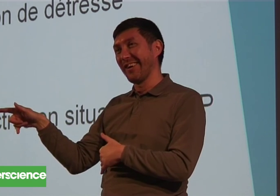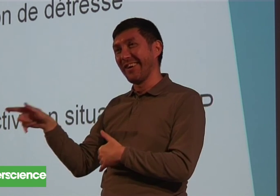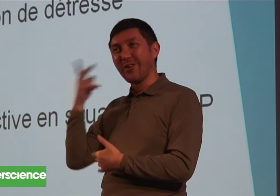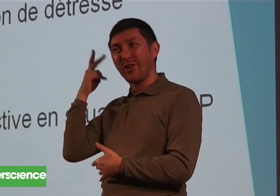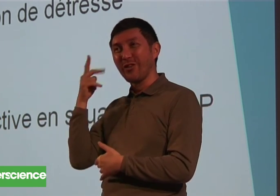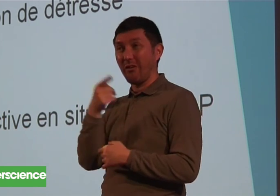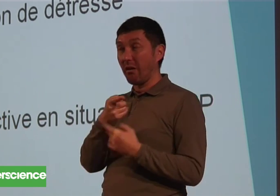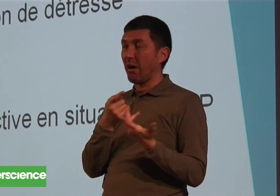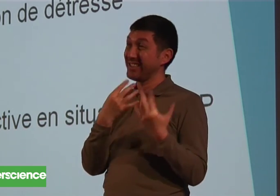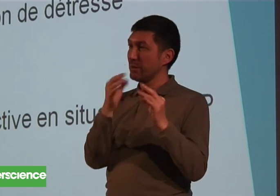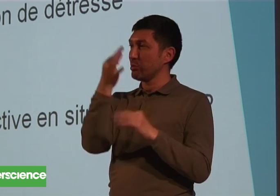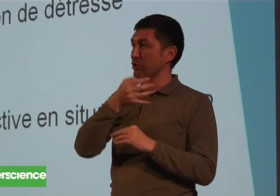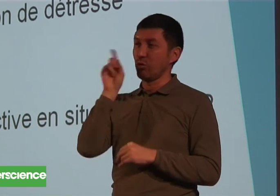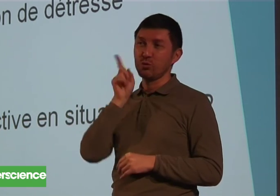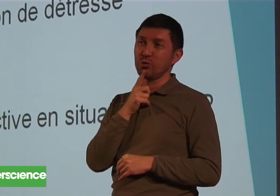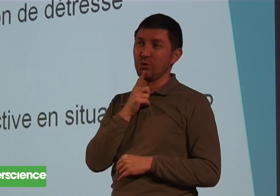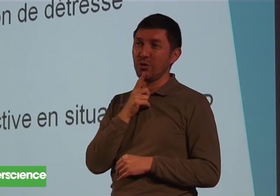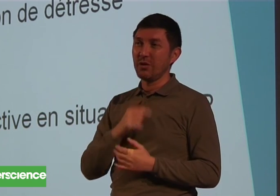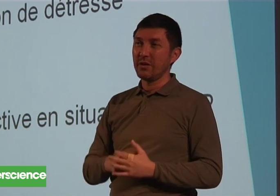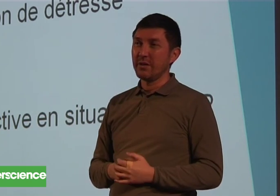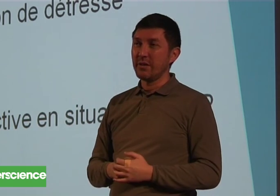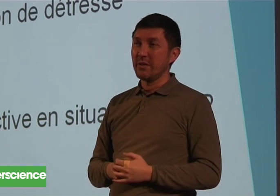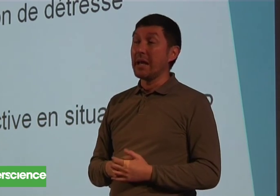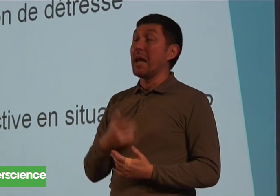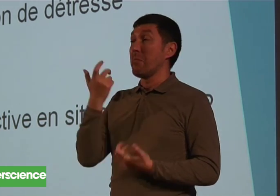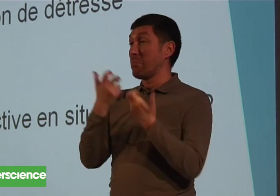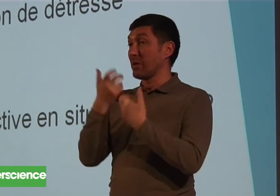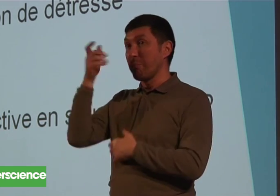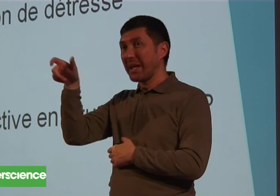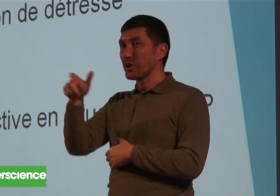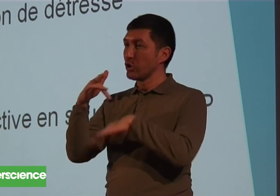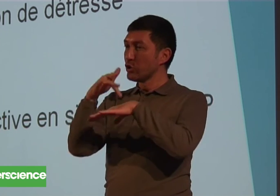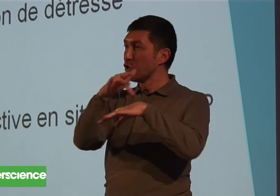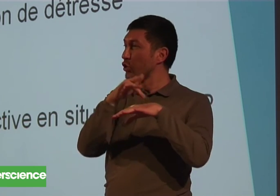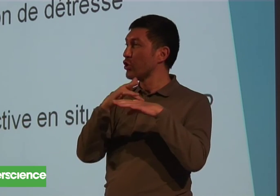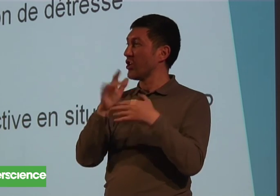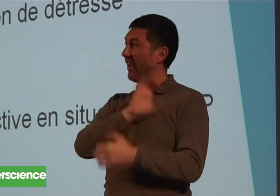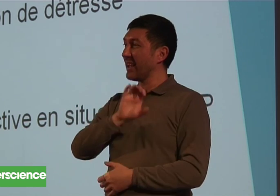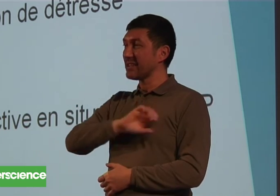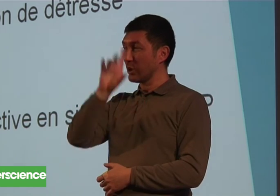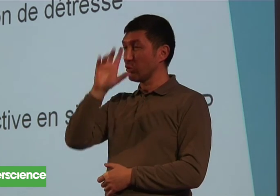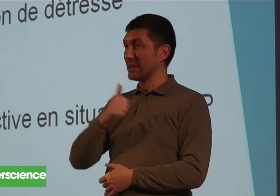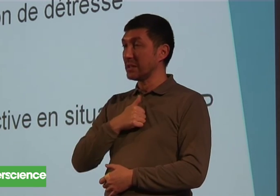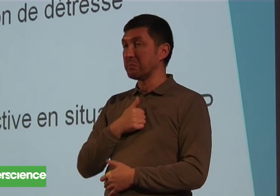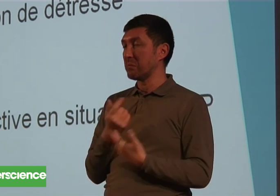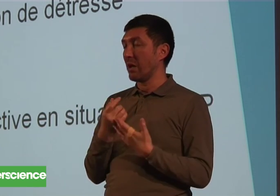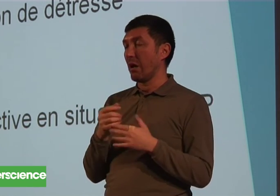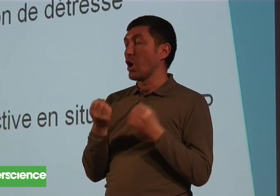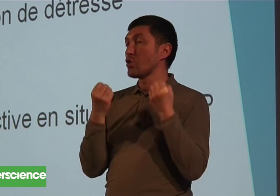Et ceux qui ont fait en fait une ou plusieurs tentatives de suicide au cours de la vie vont l'attribuer à 23% à des